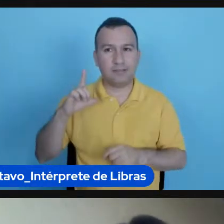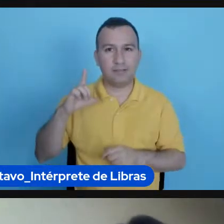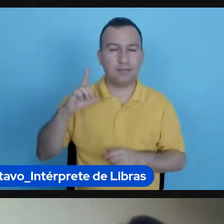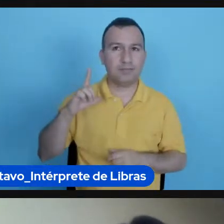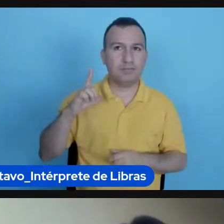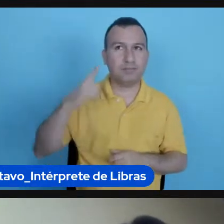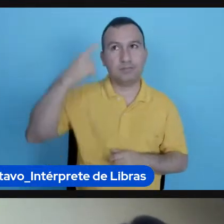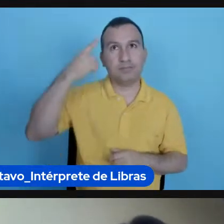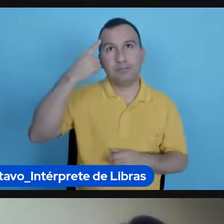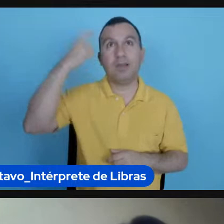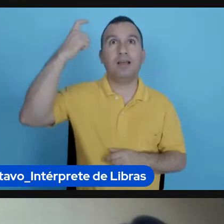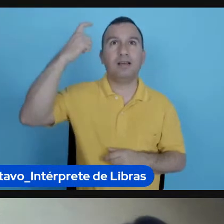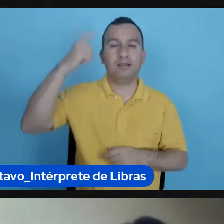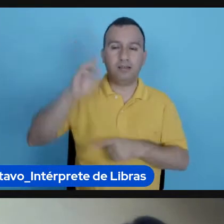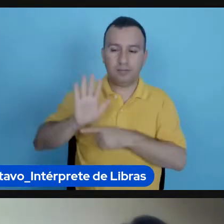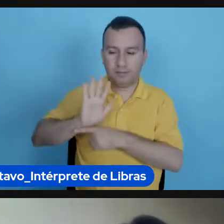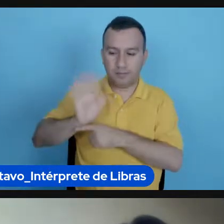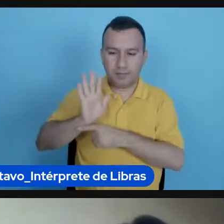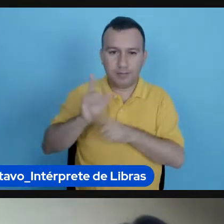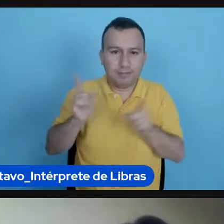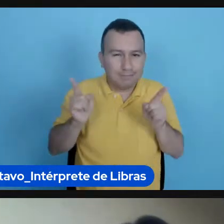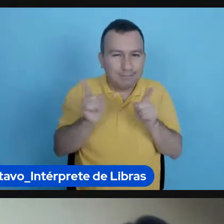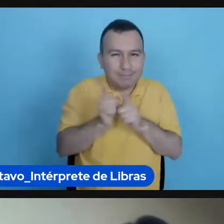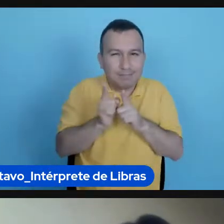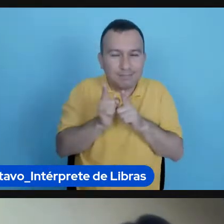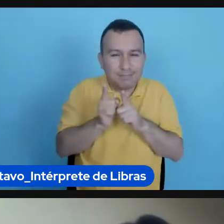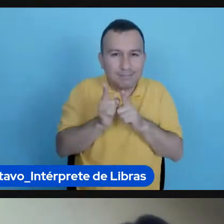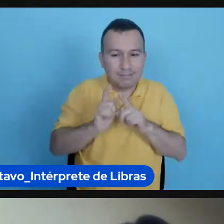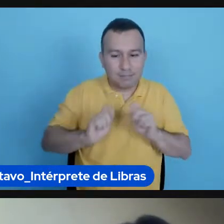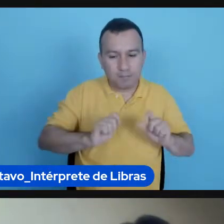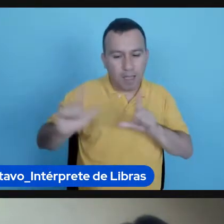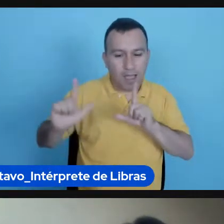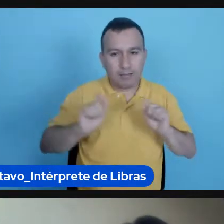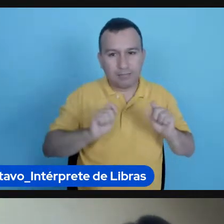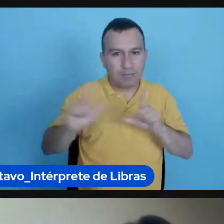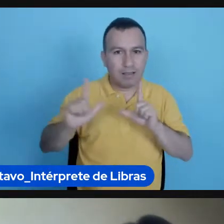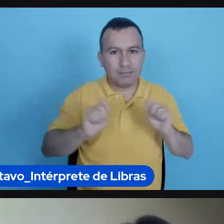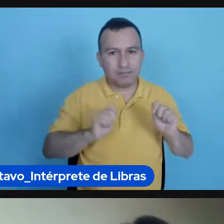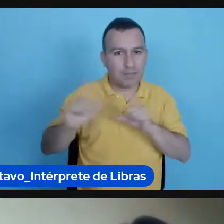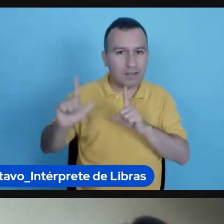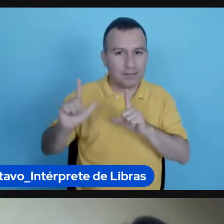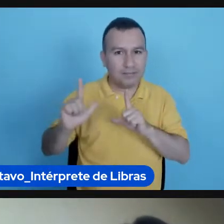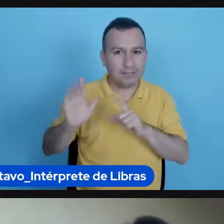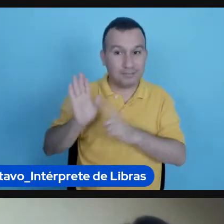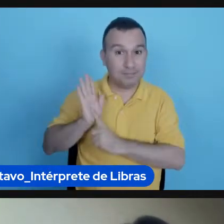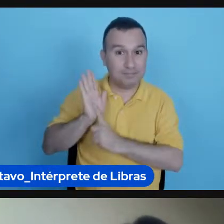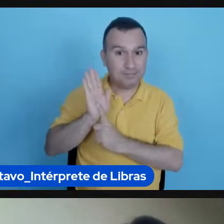que eu acho que a gente vai envolver o que está sendo feito também, né, em vídeos, né,